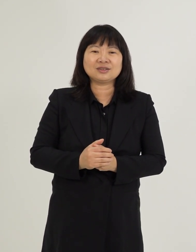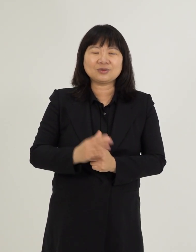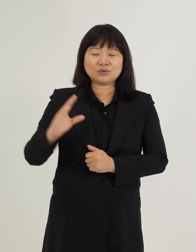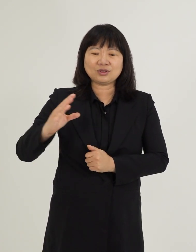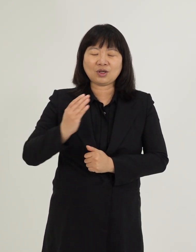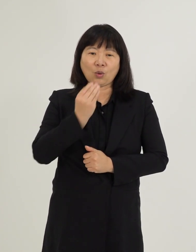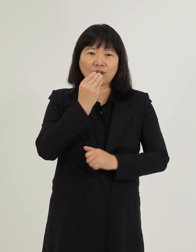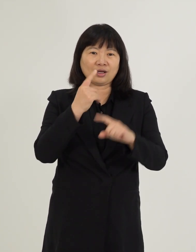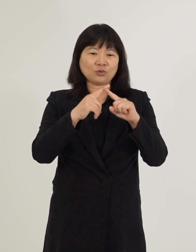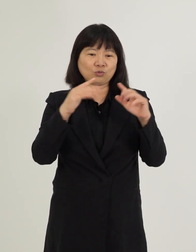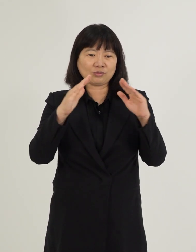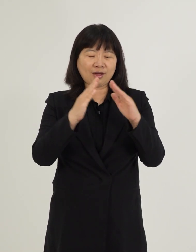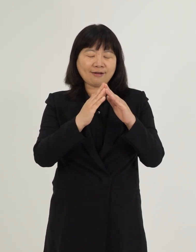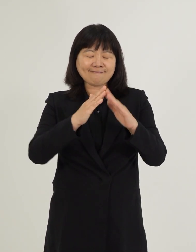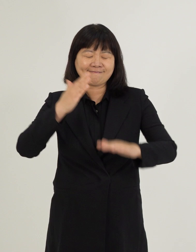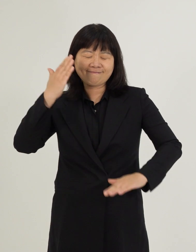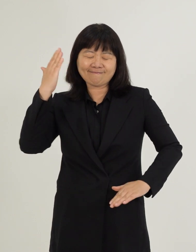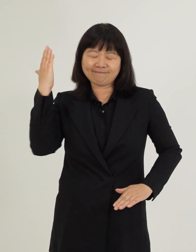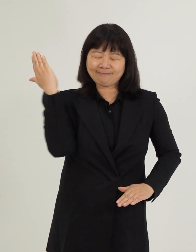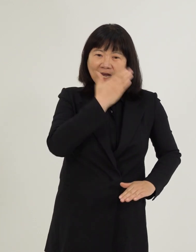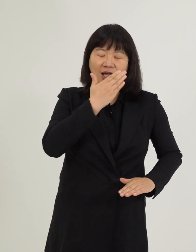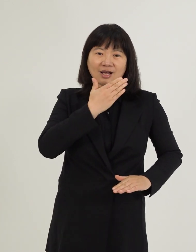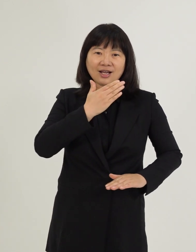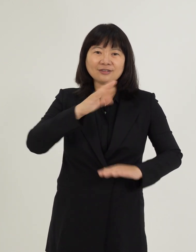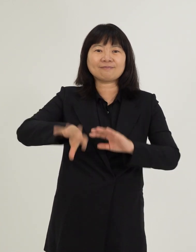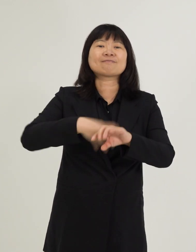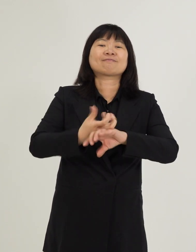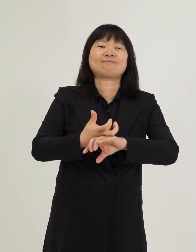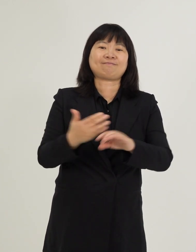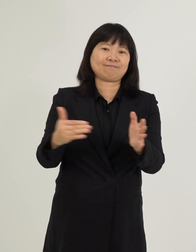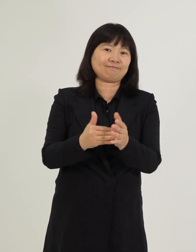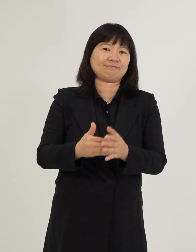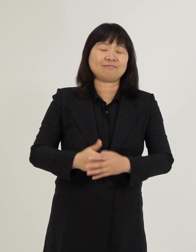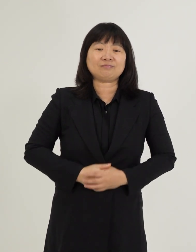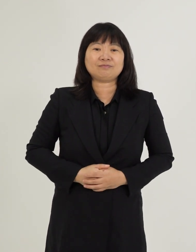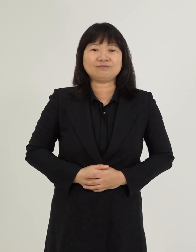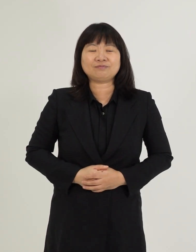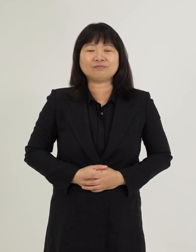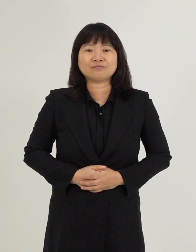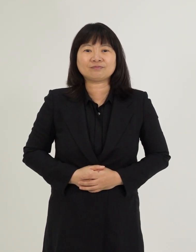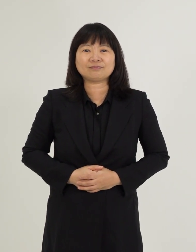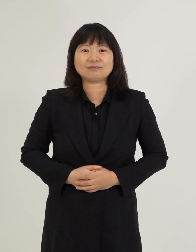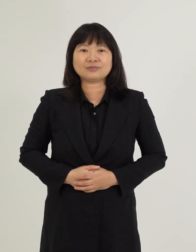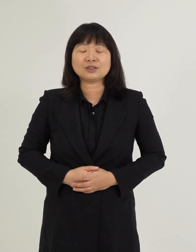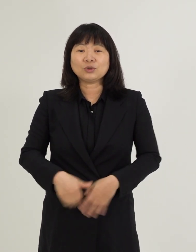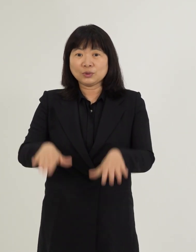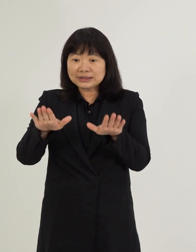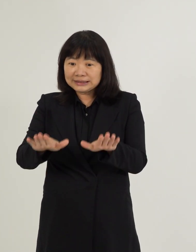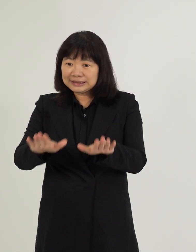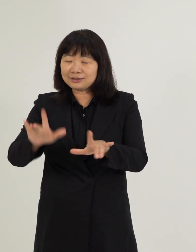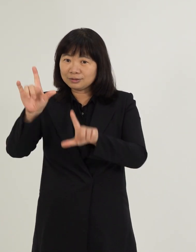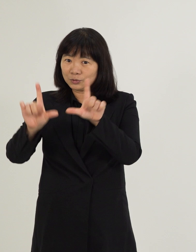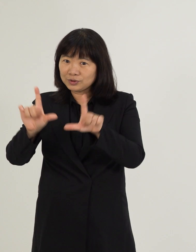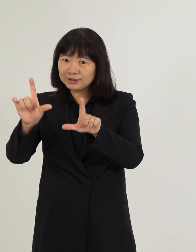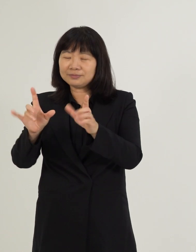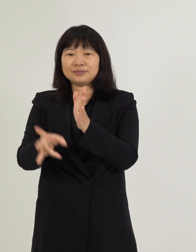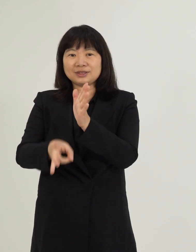척결하셨죠. 그리고 이제 오늘 우리가 만나는 이 장면은 역시 예루살렘으로 들어가시는 장면인데